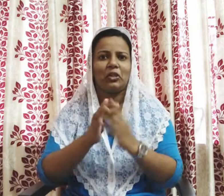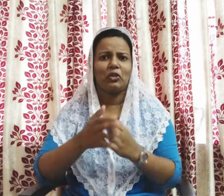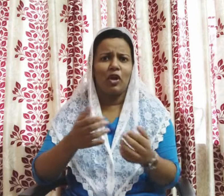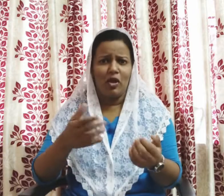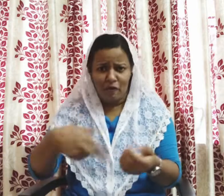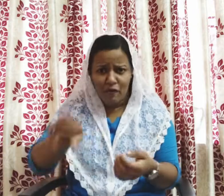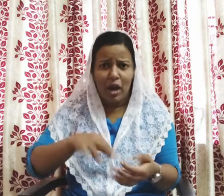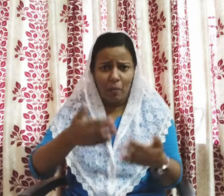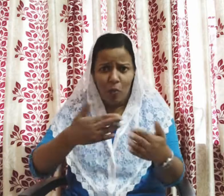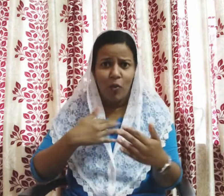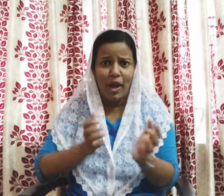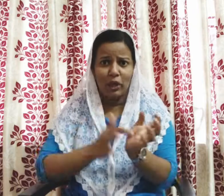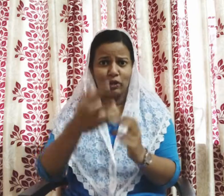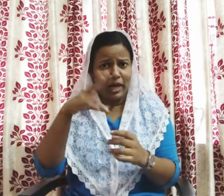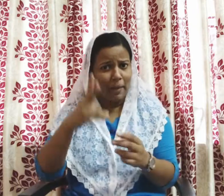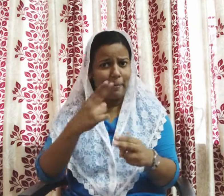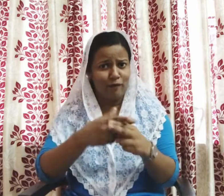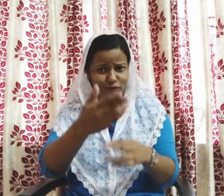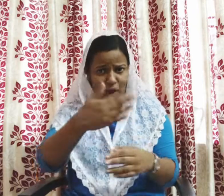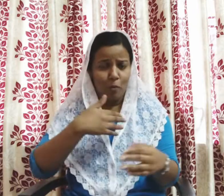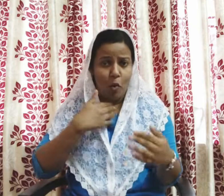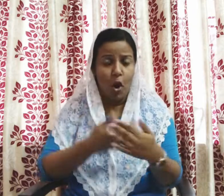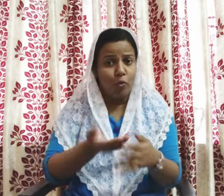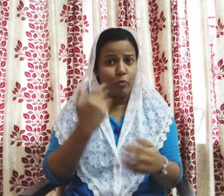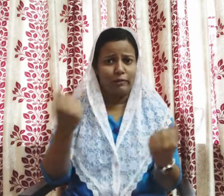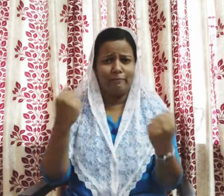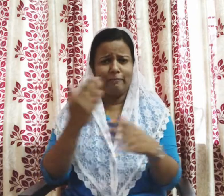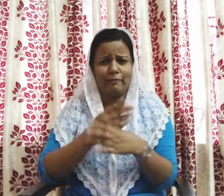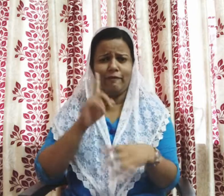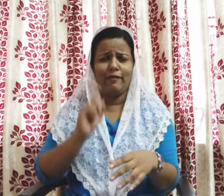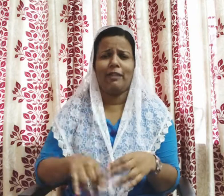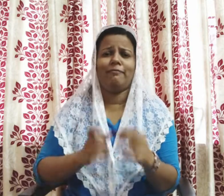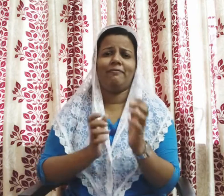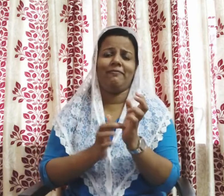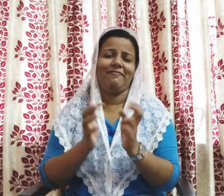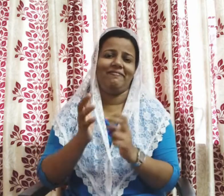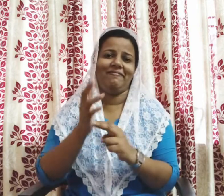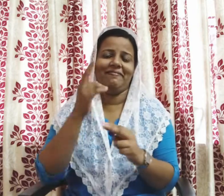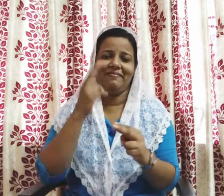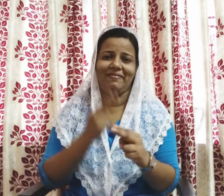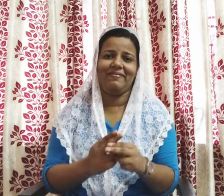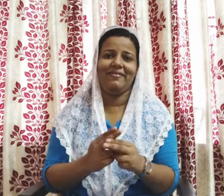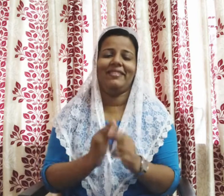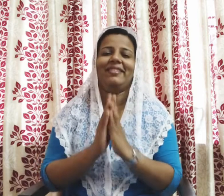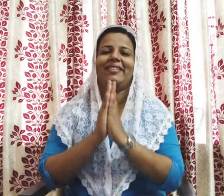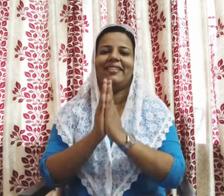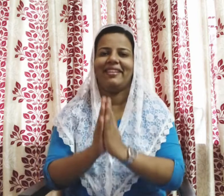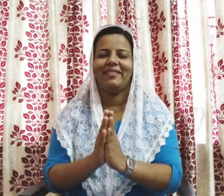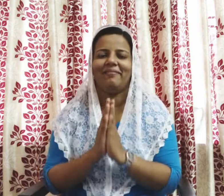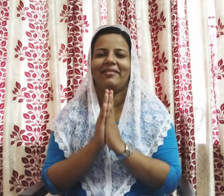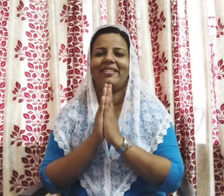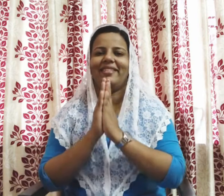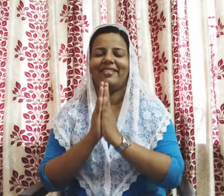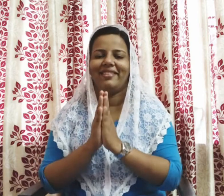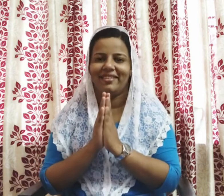വരവോ അടുത്തിരിക്കുന്ന ഈ സമയം അങ്ങ് ഇടപെടാൻ പോകുന്നതിനായി സ്തോത്രം. യേശു ക്രിസ്തുവിൻ്റെ നാമത്തിൽ തന്നെ ആമേൻ,